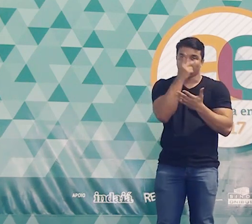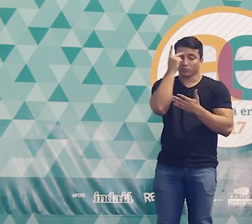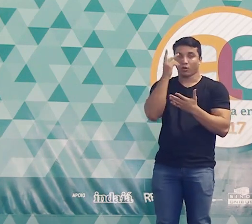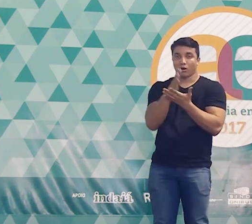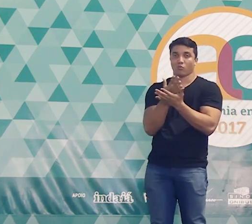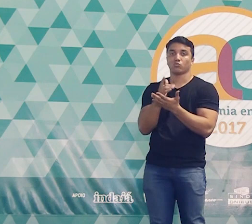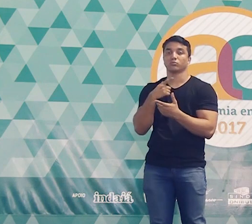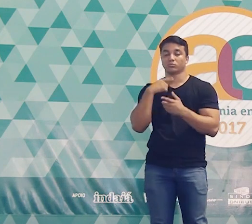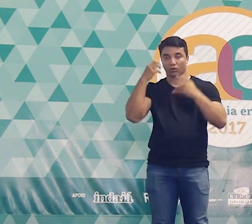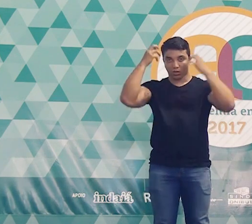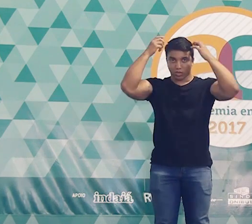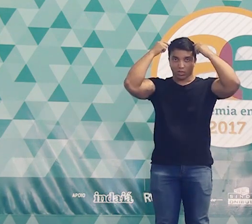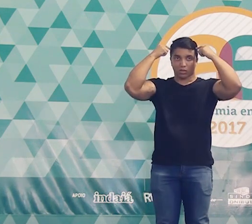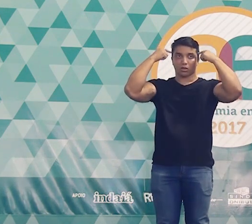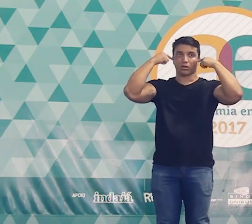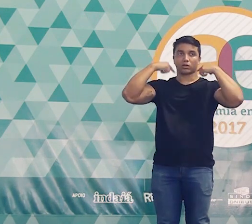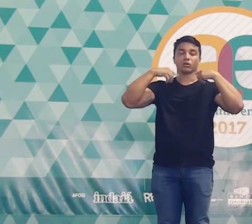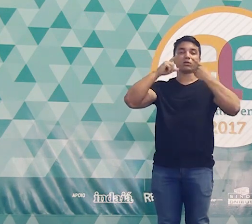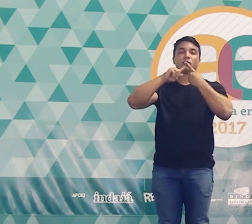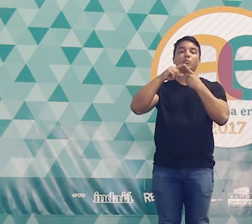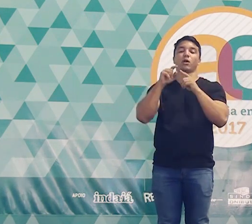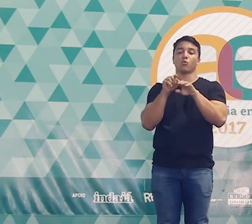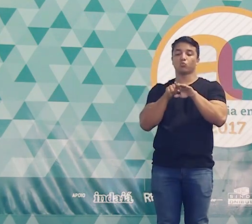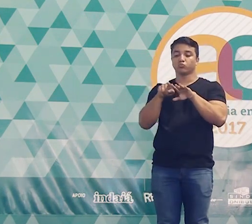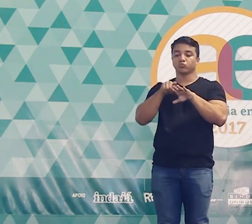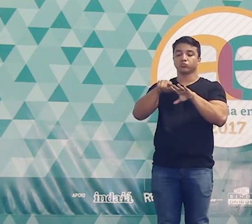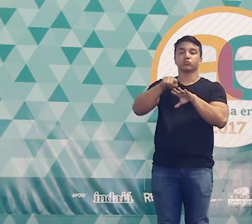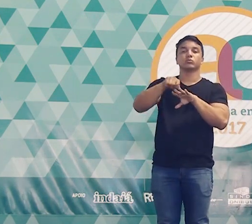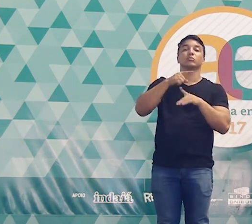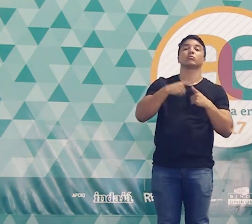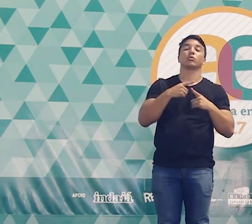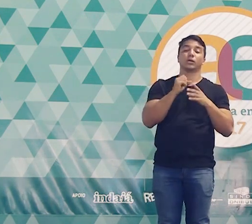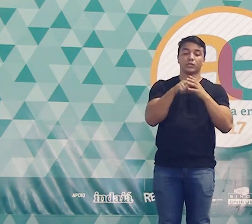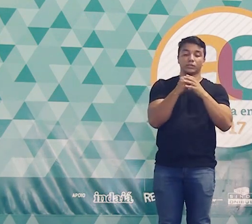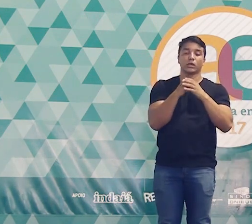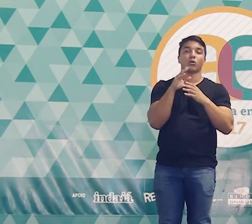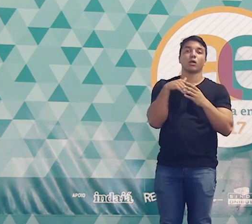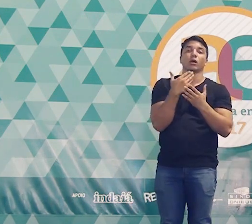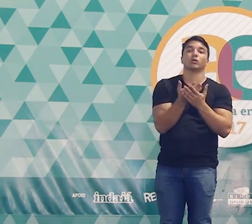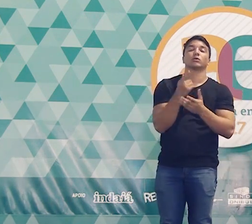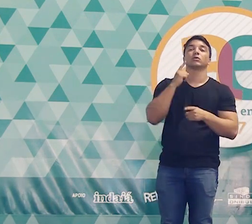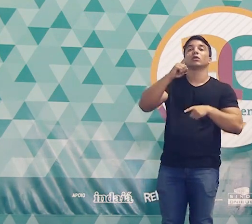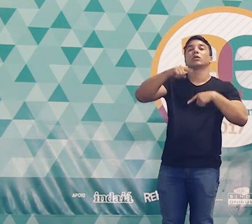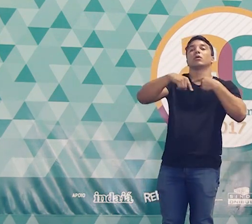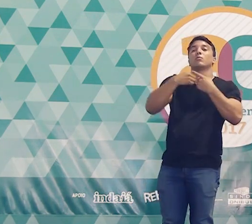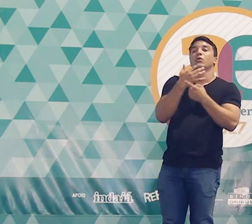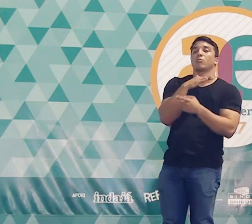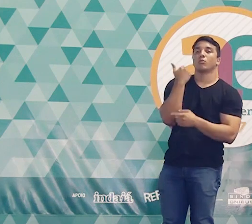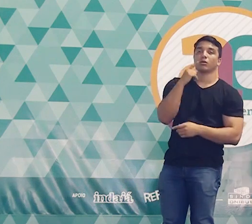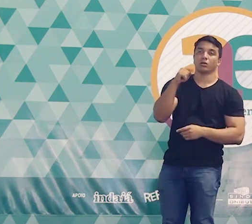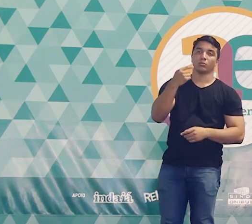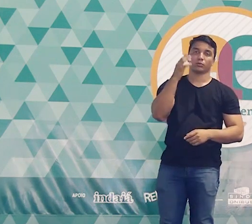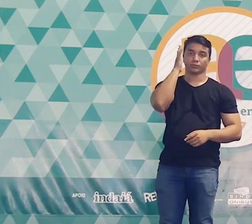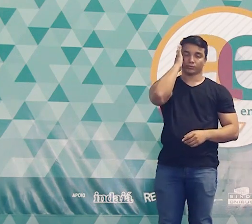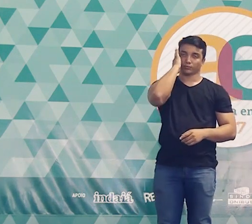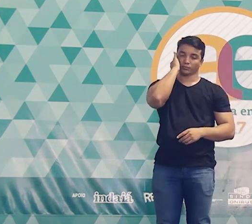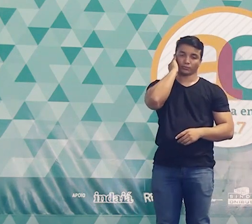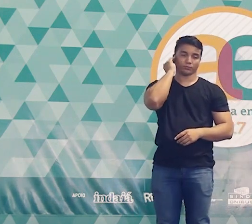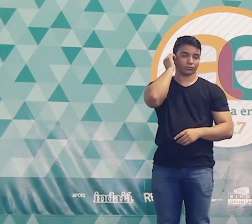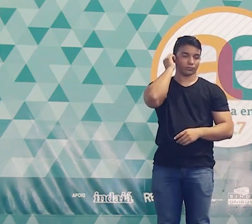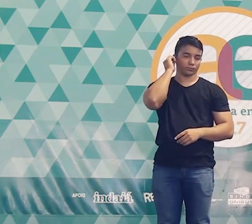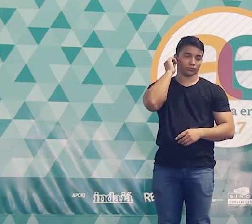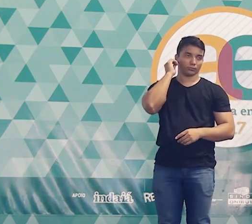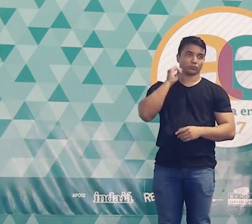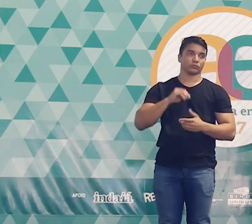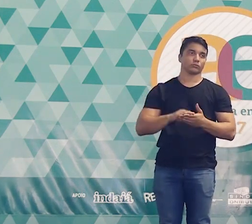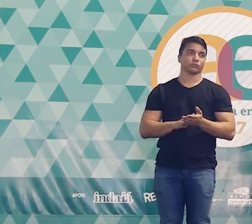vão crescer um pouco, sim, e a unha também, tá certo? Porque as células ainda vão morrendo, elas vão morrendo devagarzinho. Então, sim, ainda